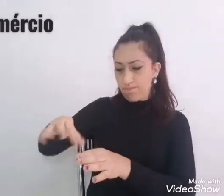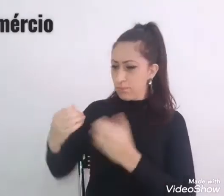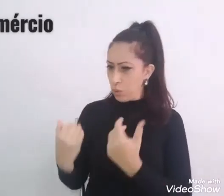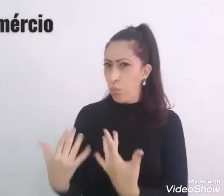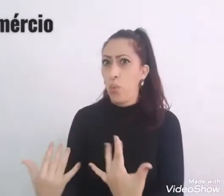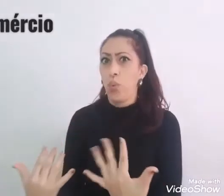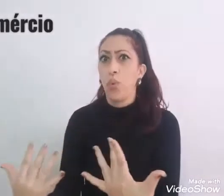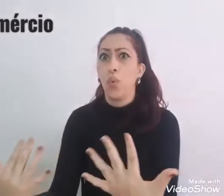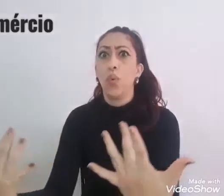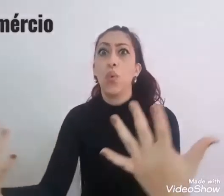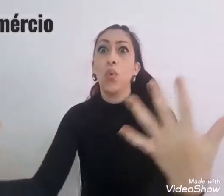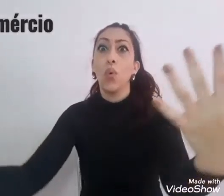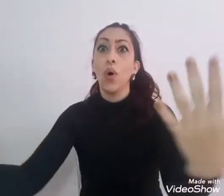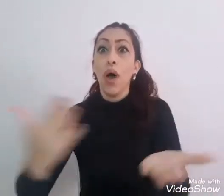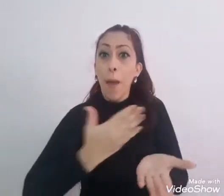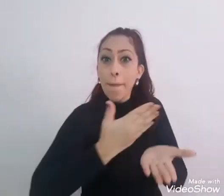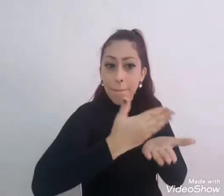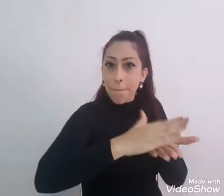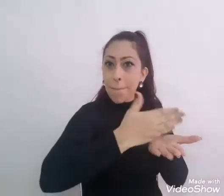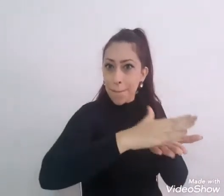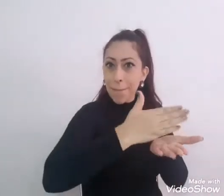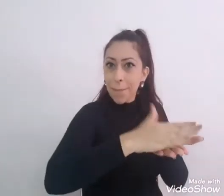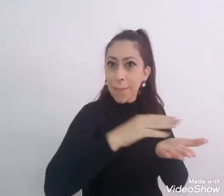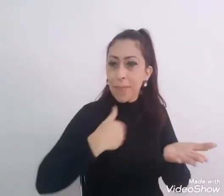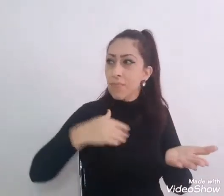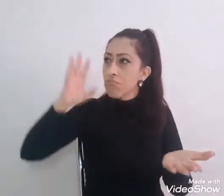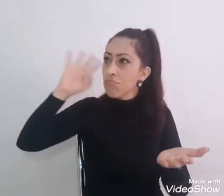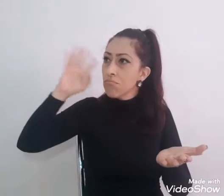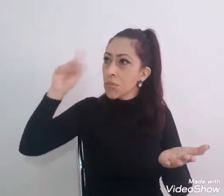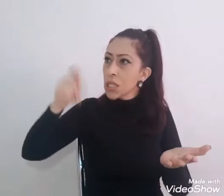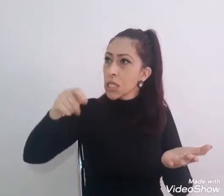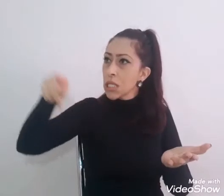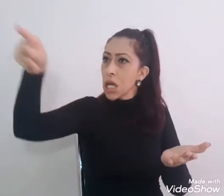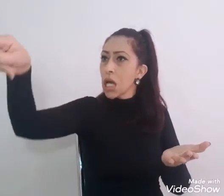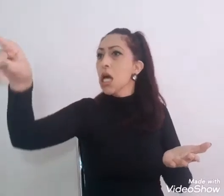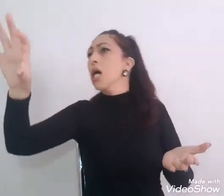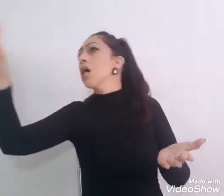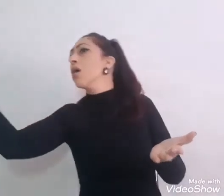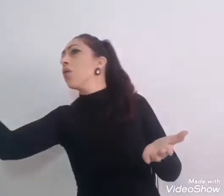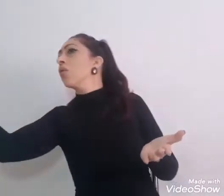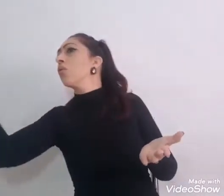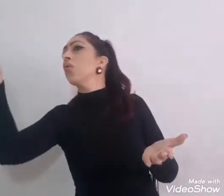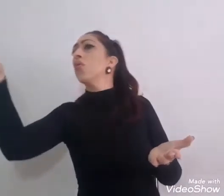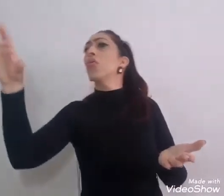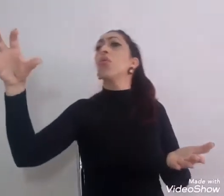ser trocado com outras tribos por gêneros que aquela tribo não tinha. Por exemplo, se a tribo